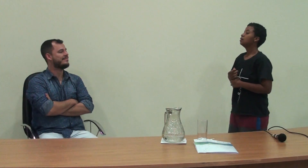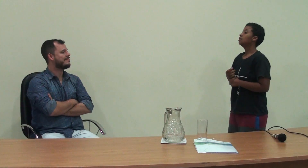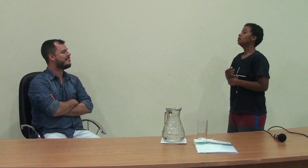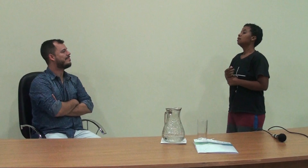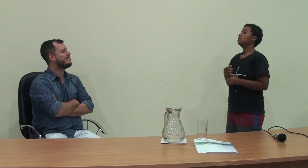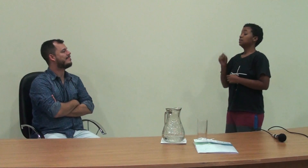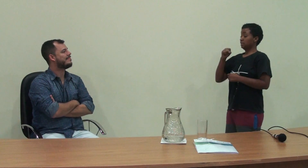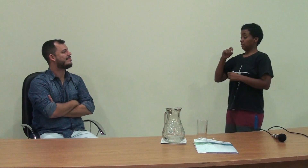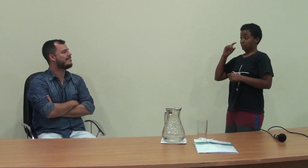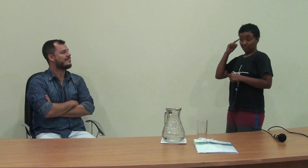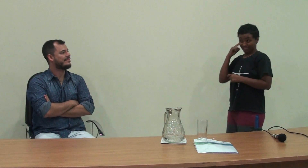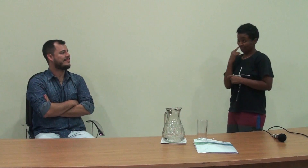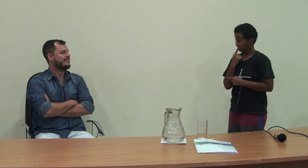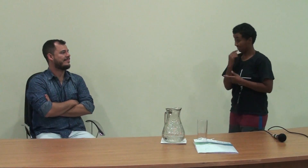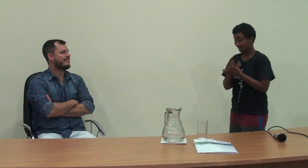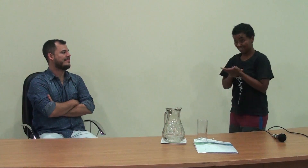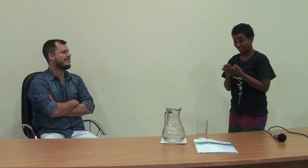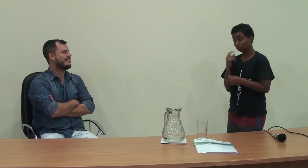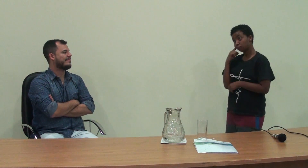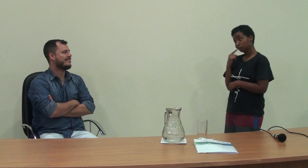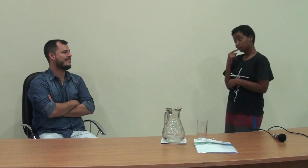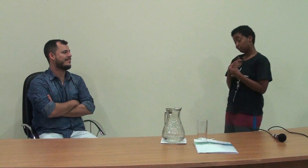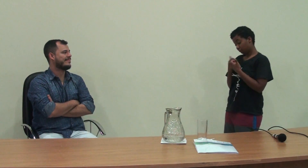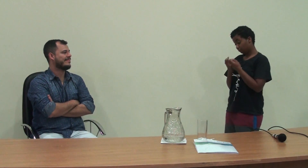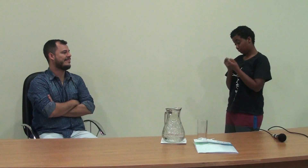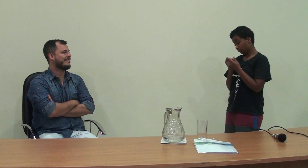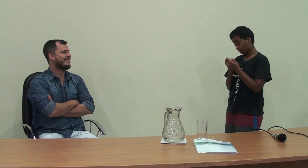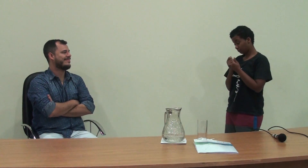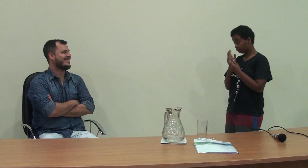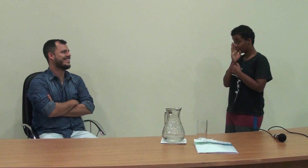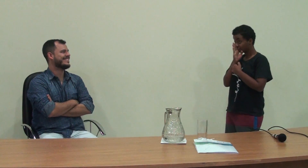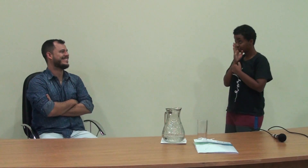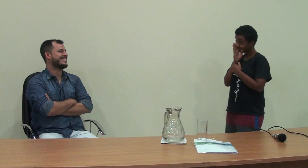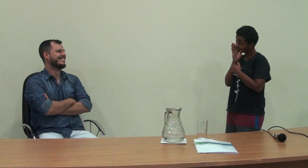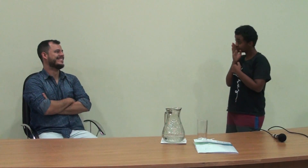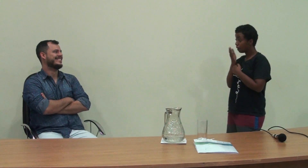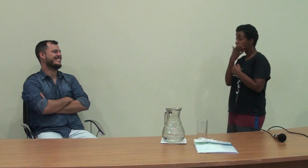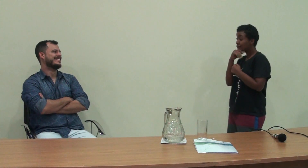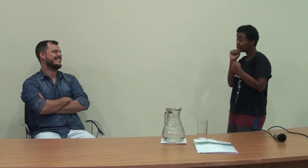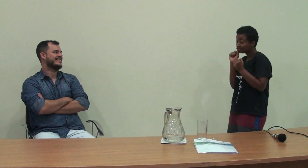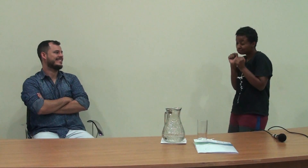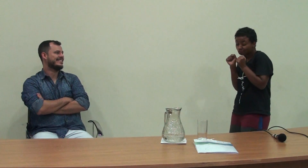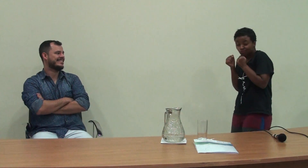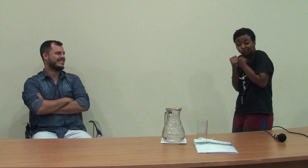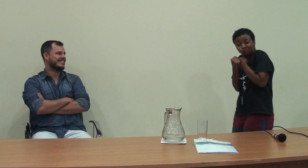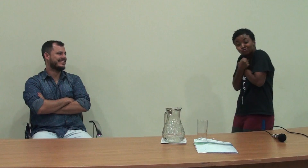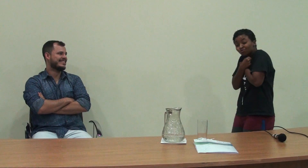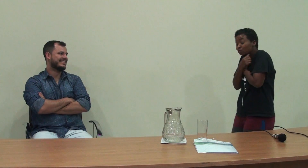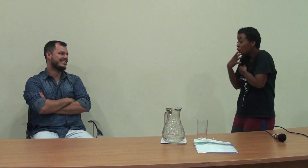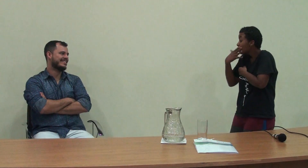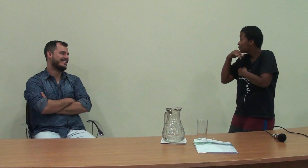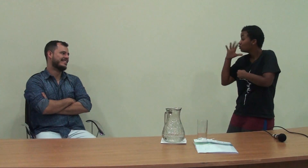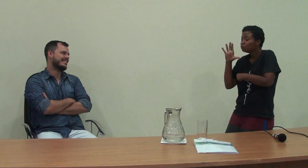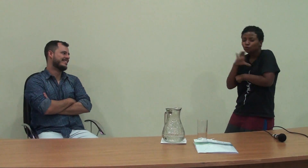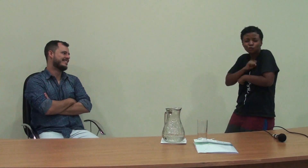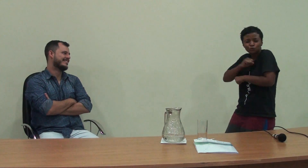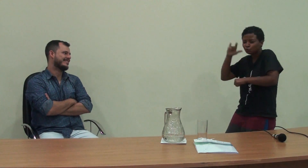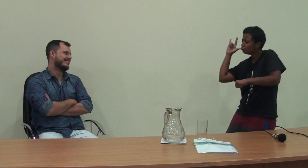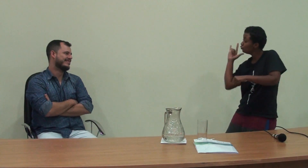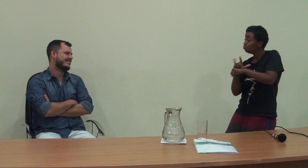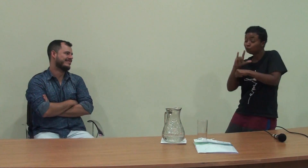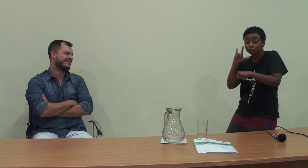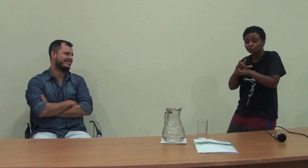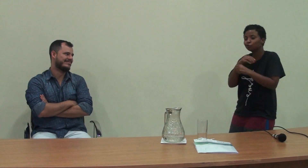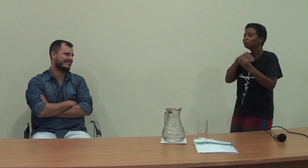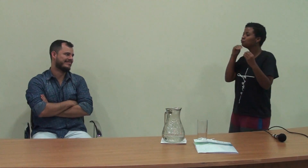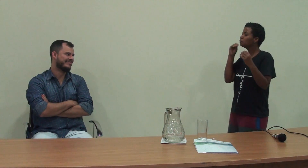minha mãe também trabalha aqui na UFJM. E antes não tinha surdo, né? A gente foi só no celular, aquela conversa